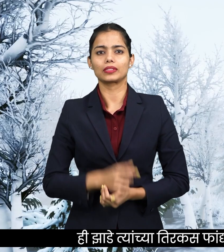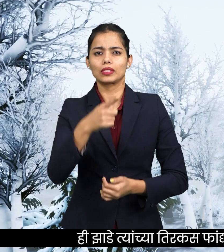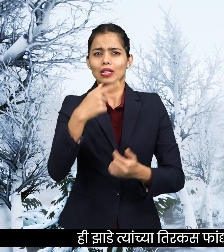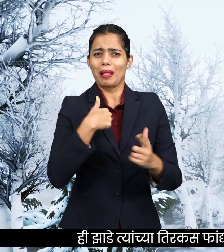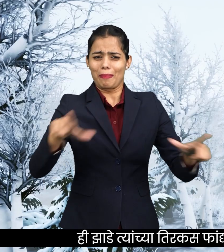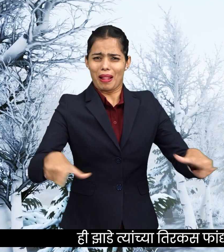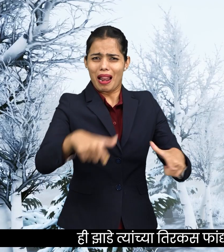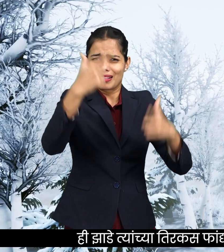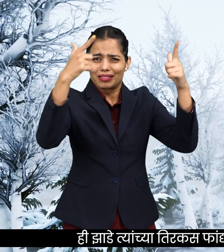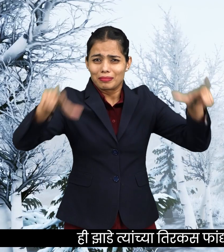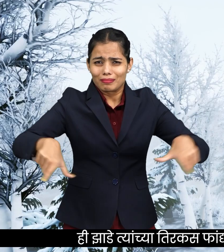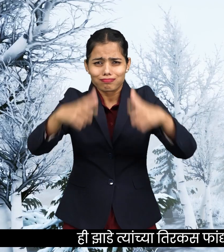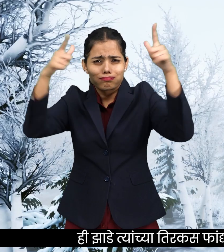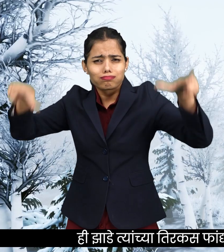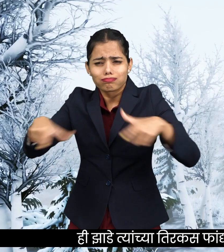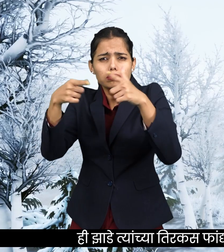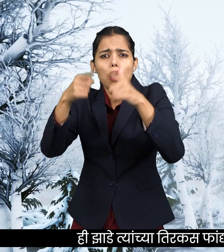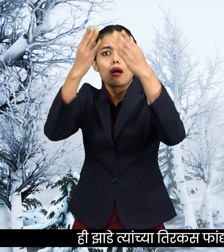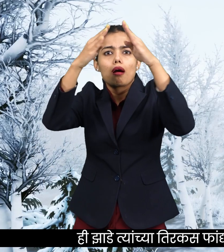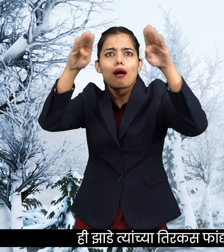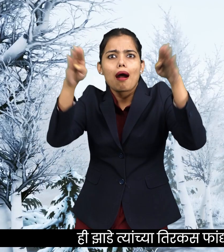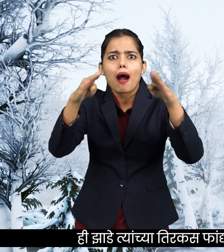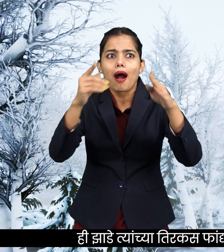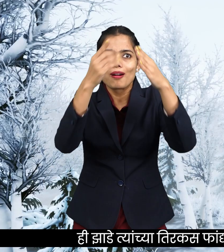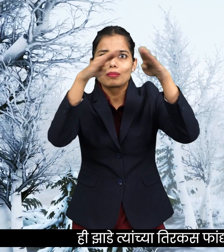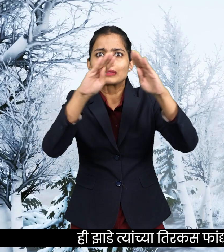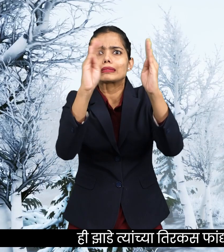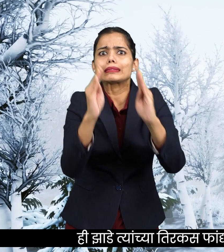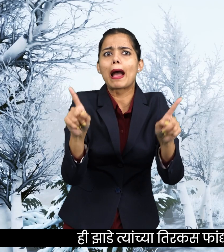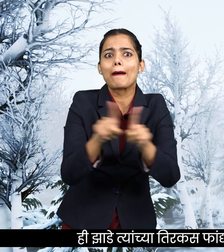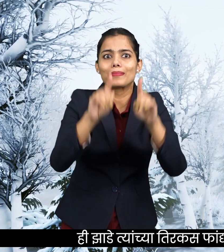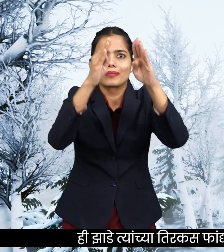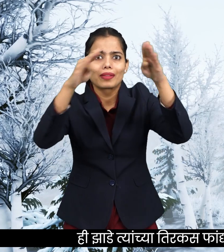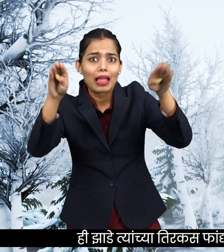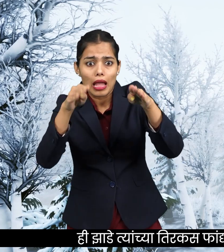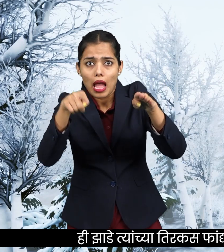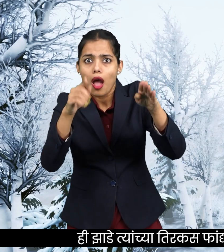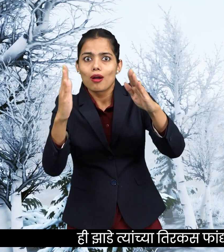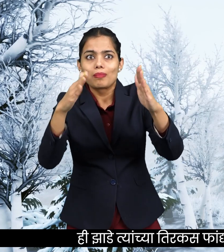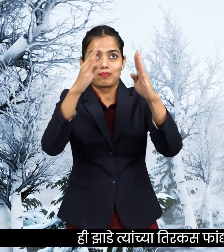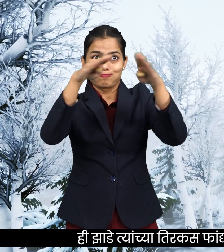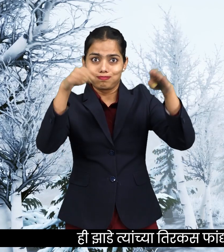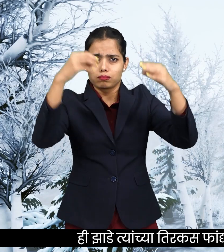ही झाडे त्यांच्या तिरकास फांद्यामुळे शंकूच्या आकाराचे असतात.